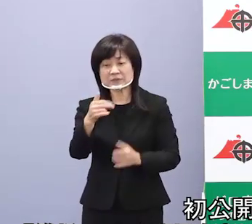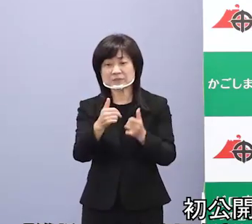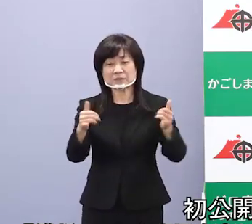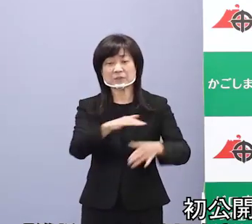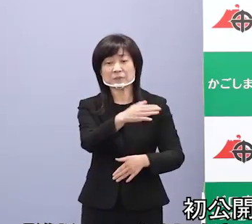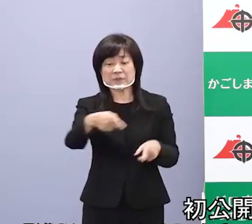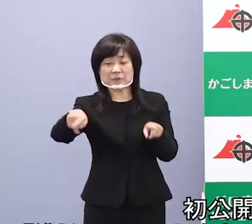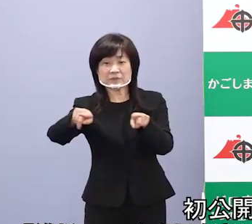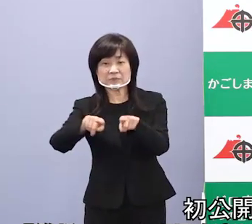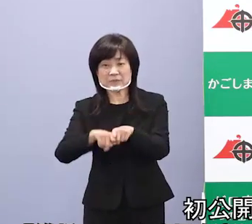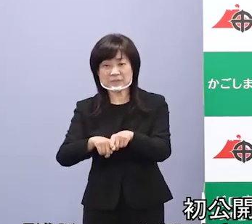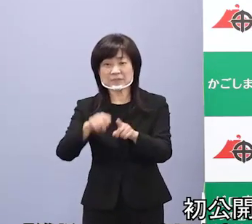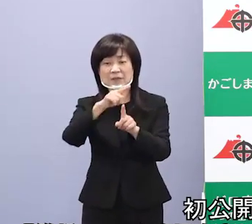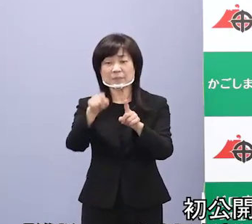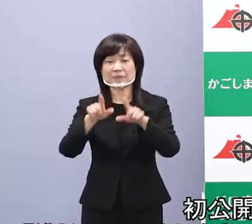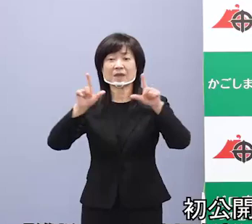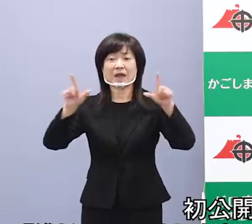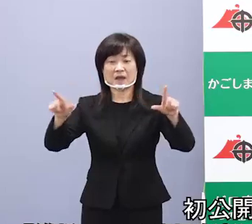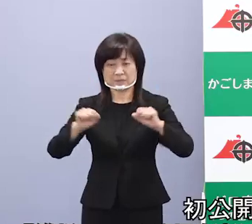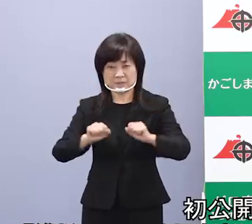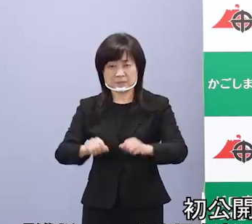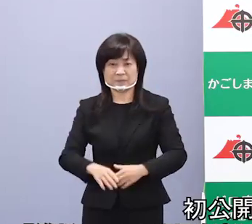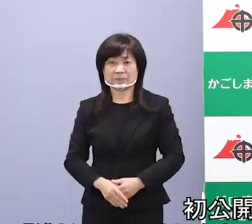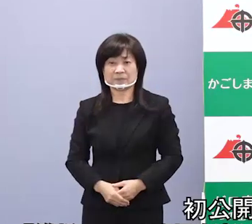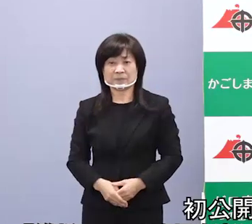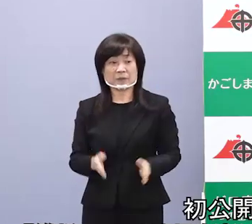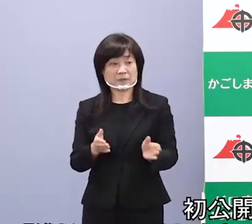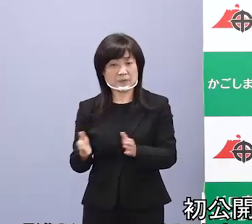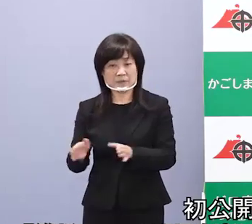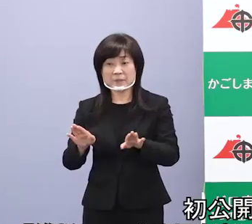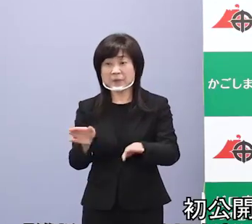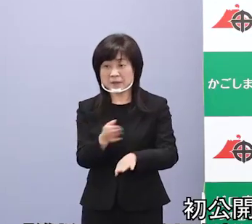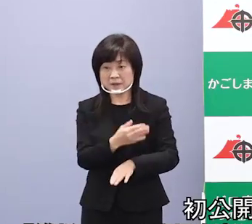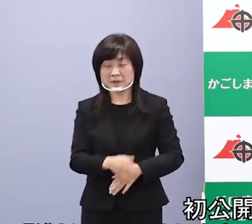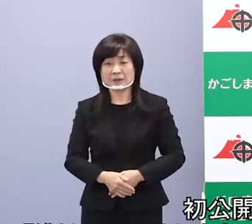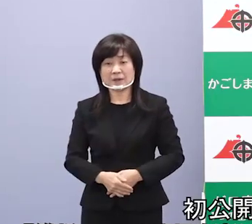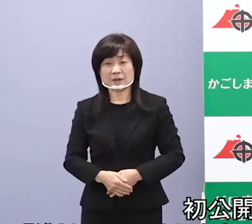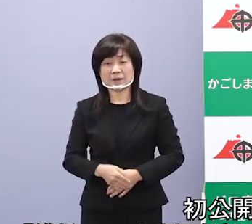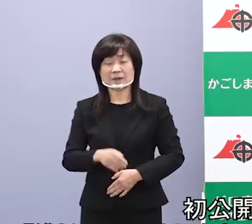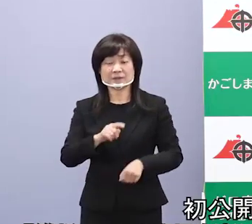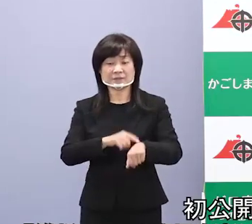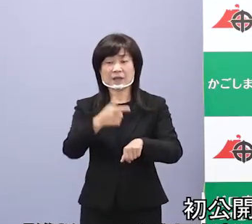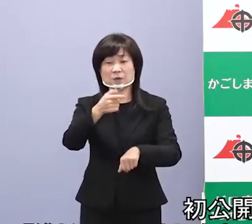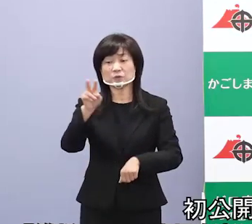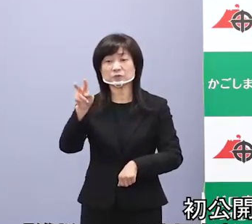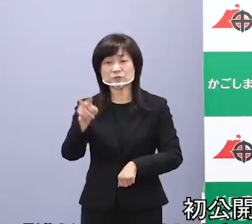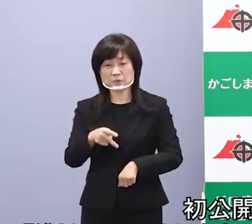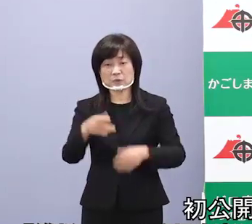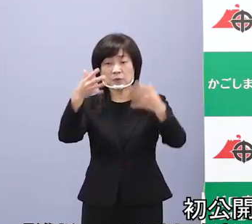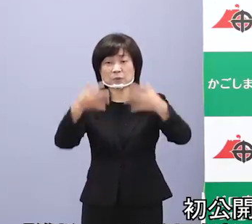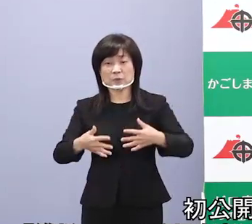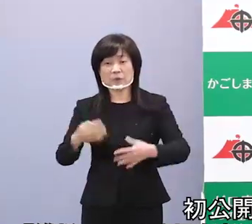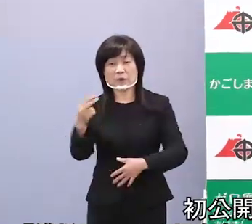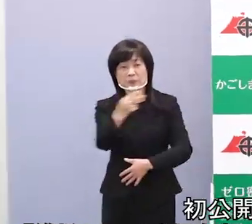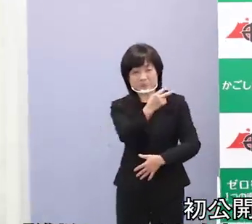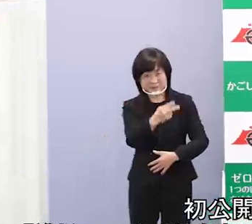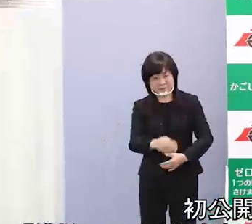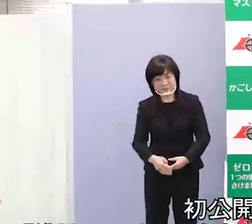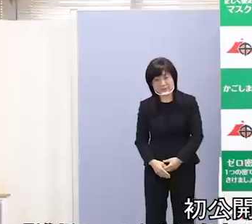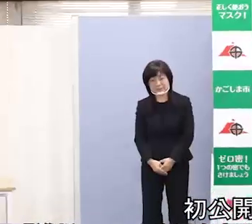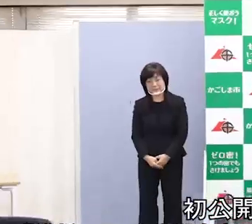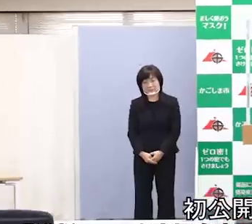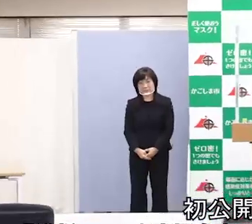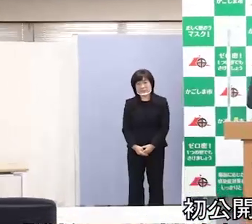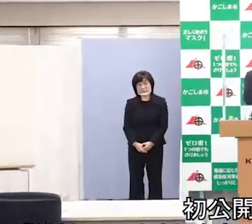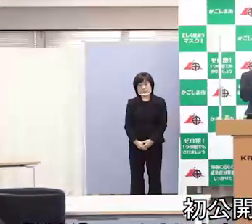皆さんと一緒に PR します。それではただいまから60秒バージョンの動画をご覧いただきます。